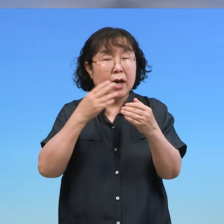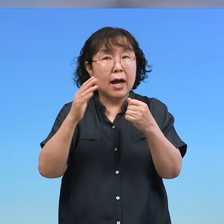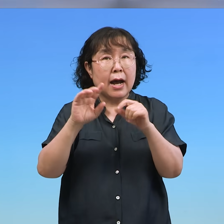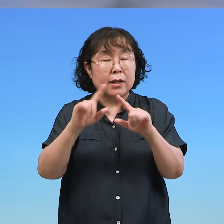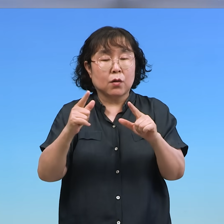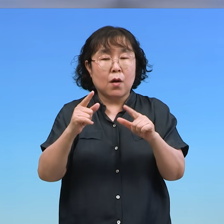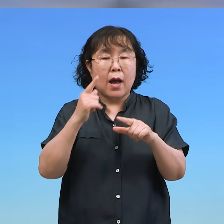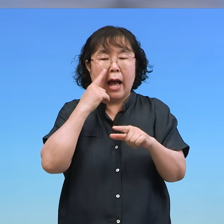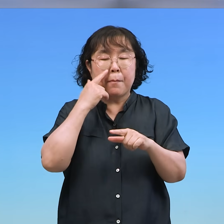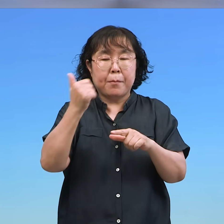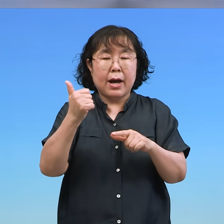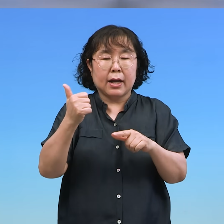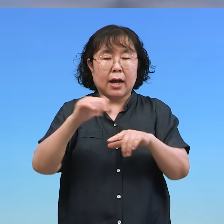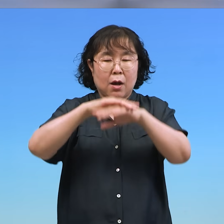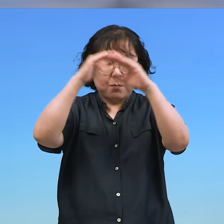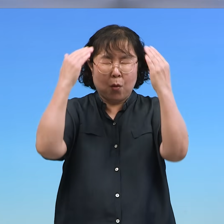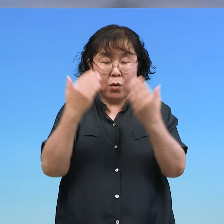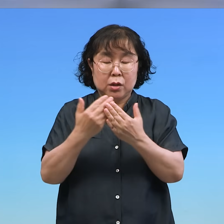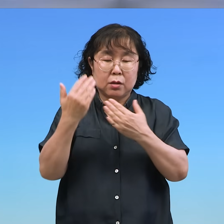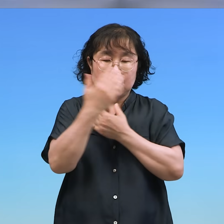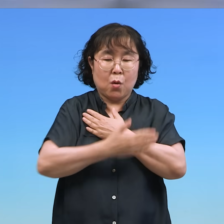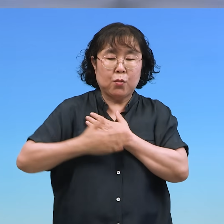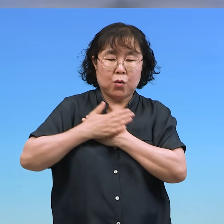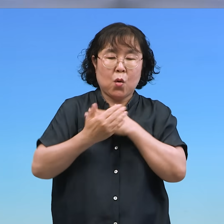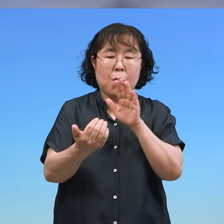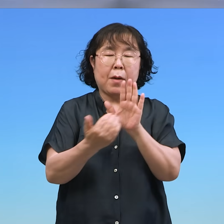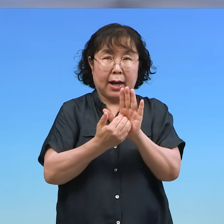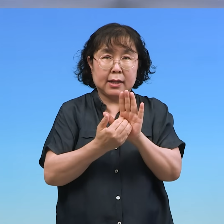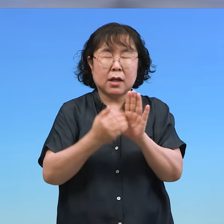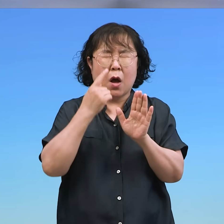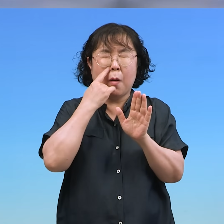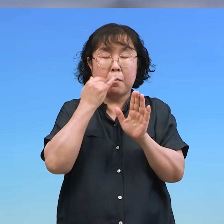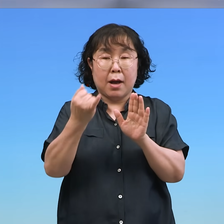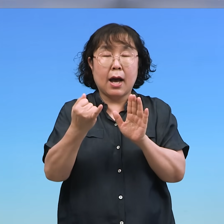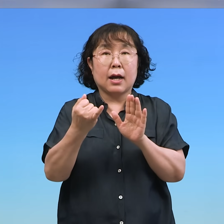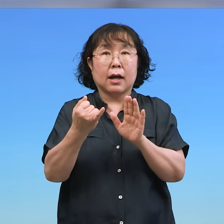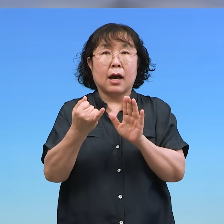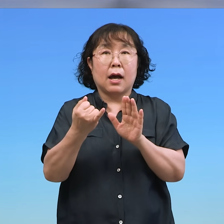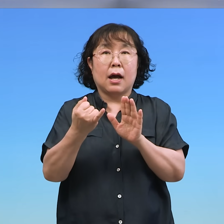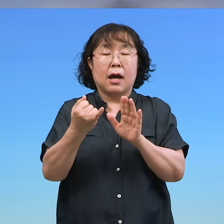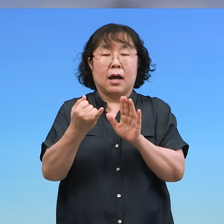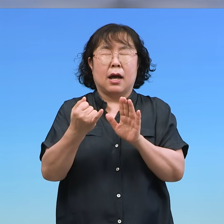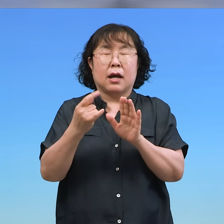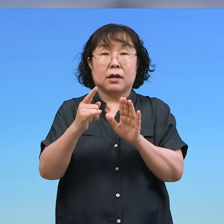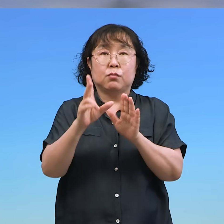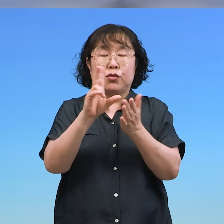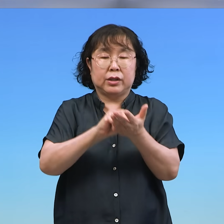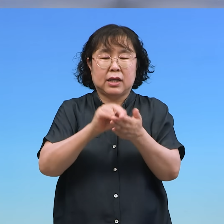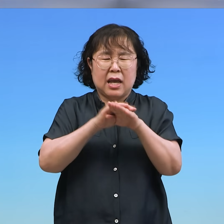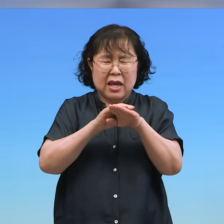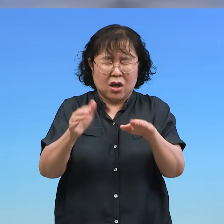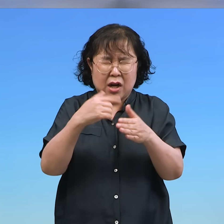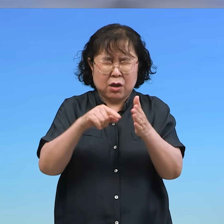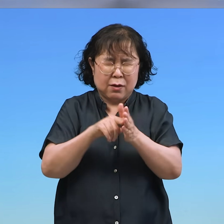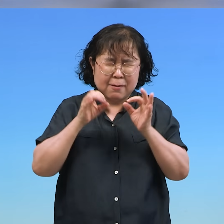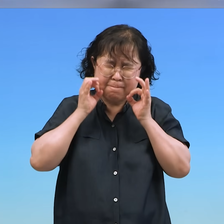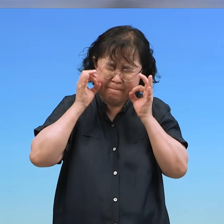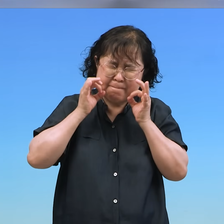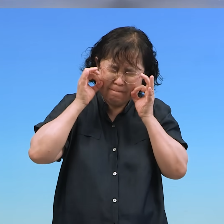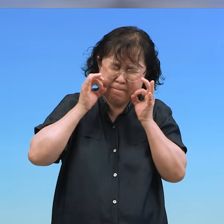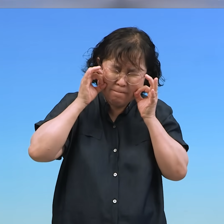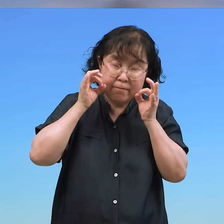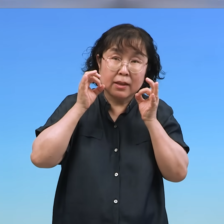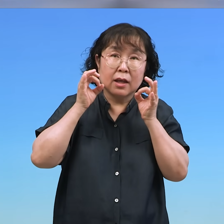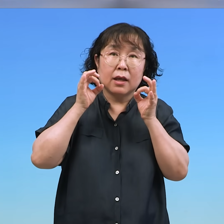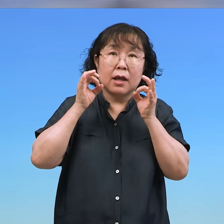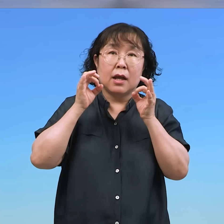아니고요, 아빠가 온몸으로 다 막아서 몰랐던 거예요. 엄마가 그거 밤새 끙끙거리면서